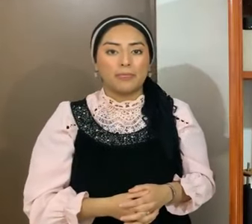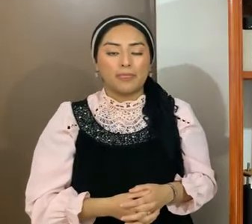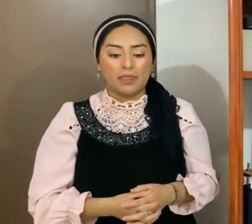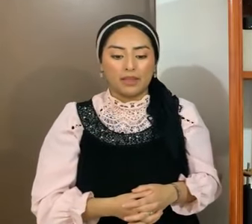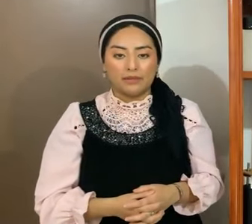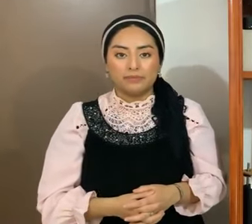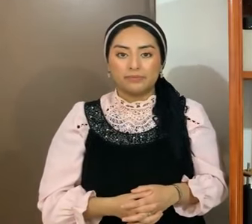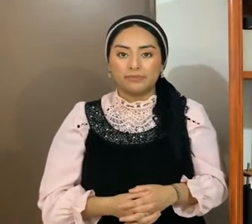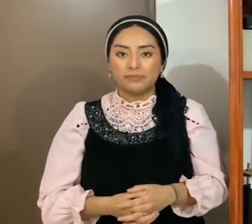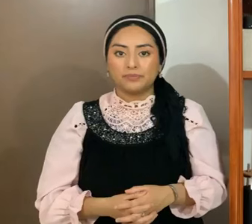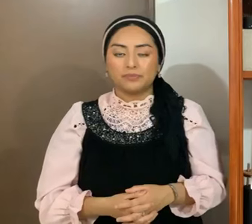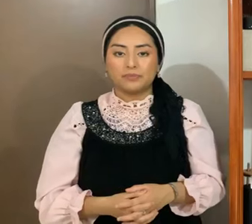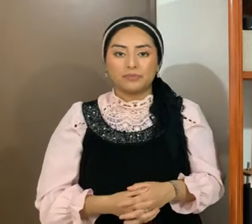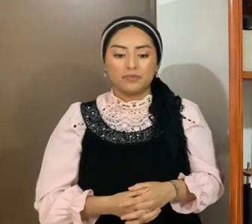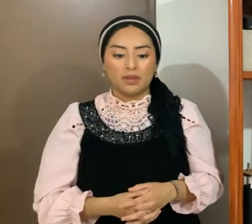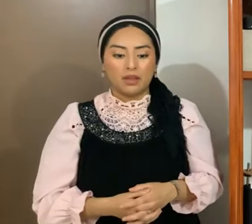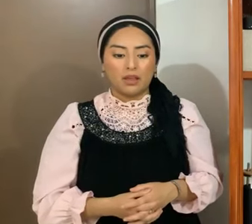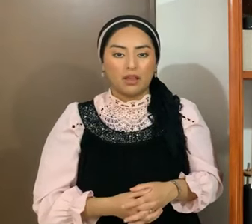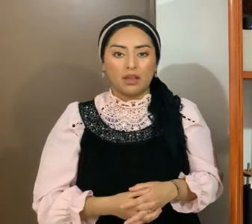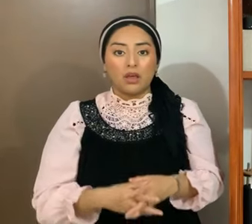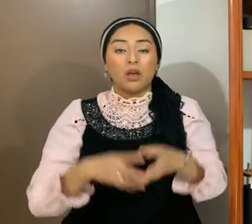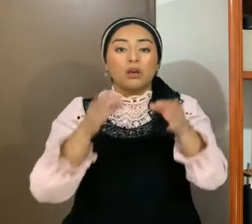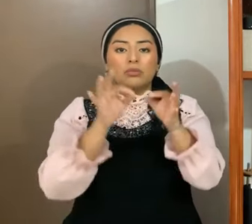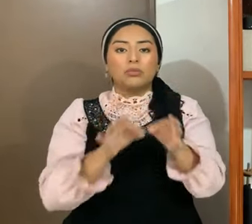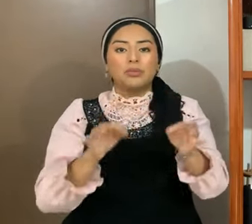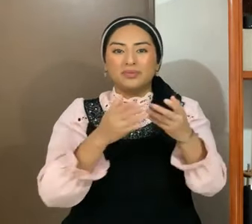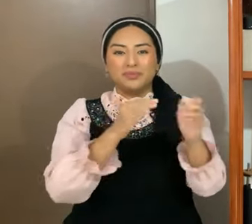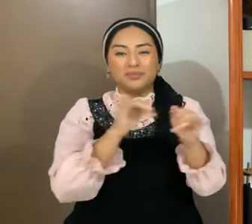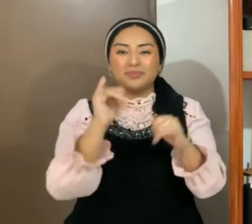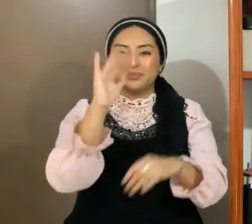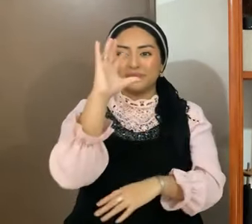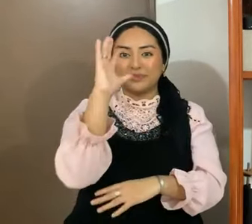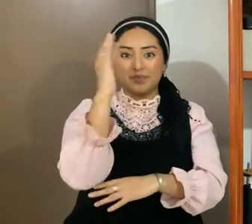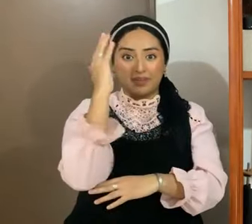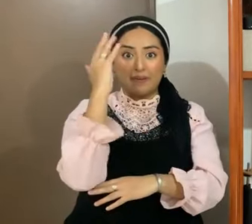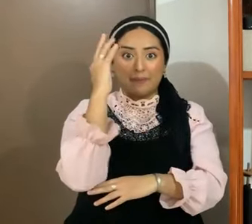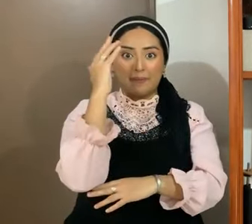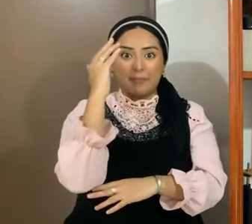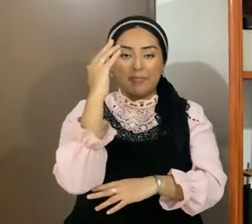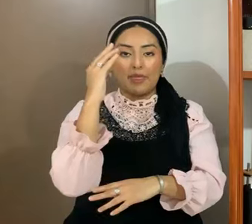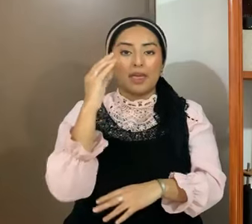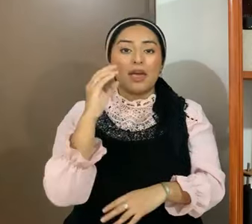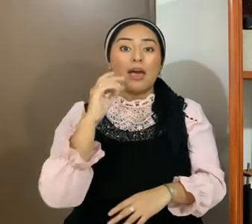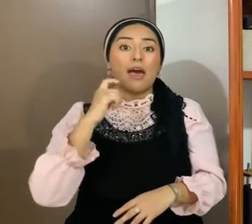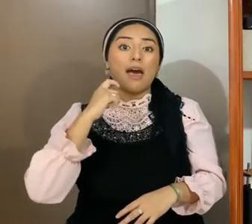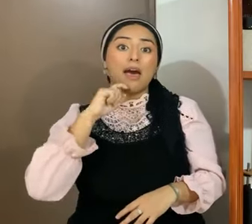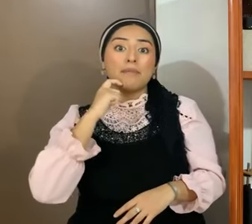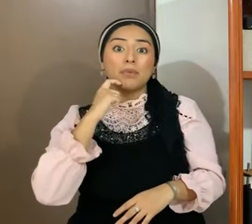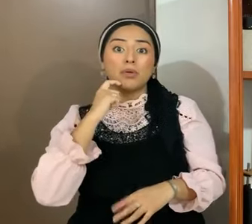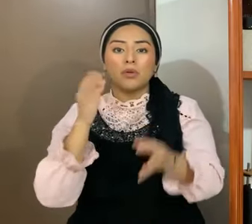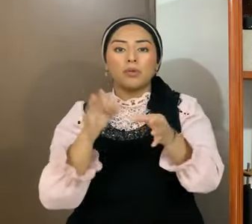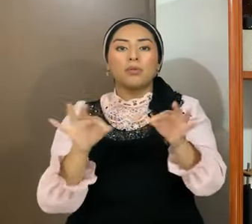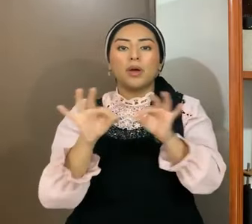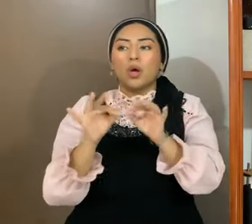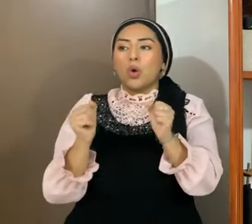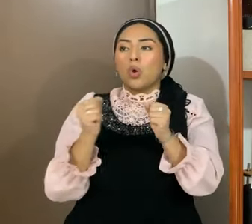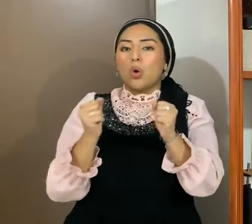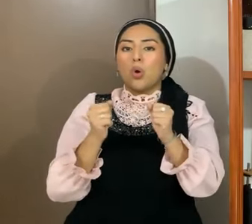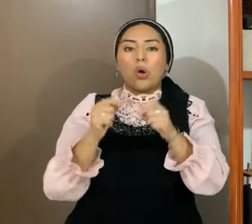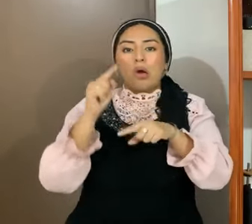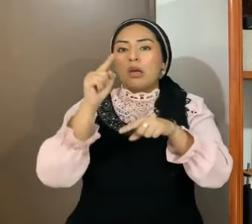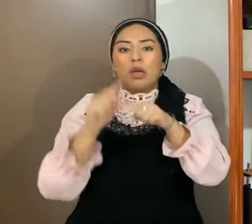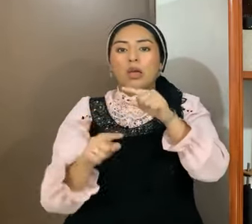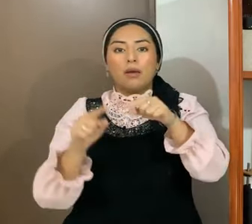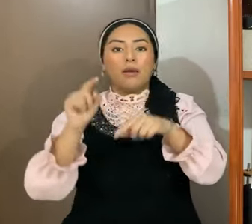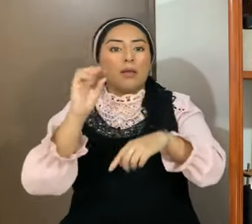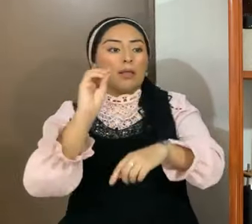un manzano en la playa, se seca, porque el manzano es un árbol de climas fríos para que se madure la fruta, etcétera, etcétera. Luego